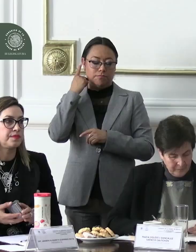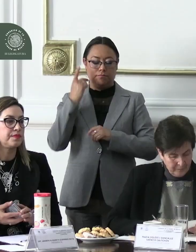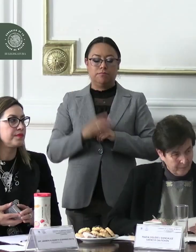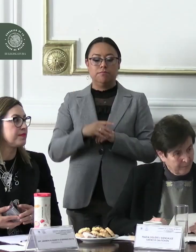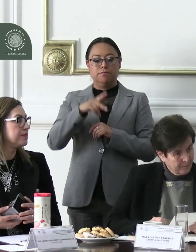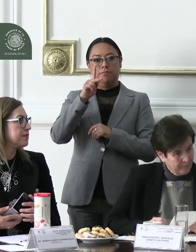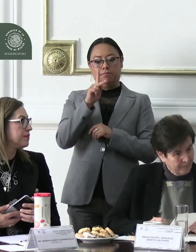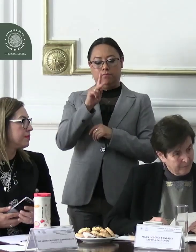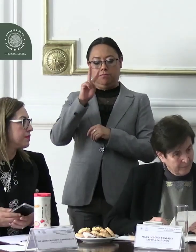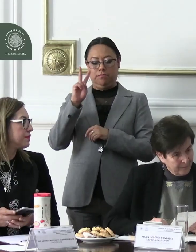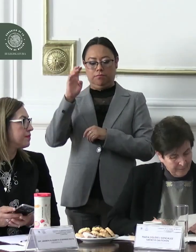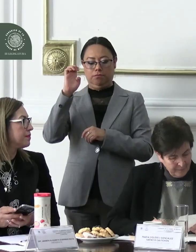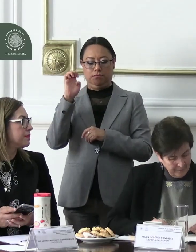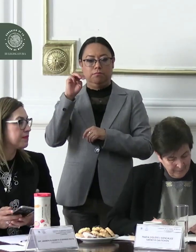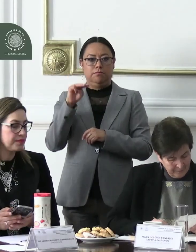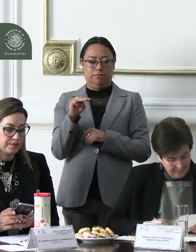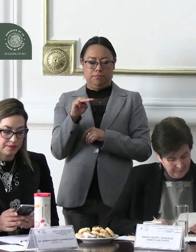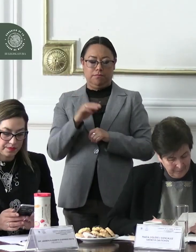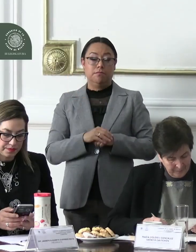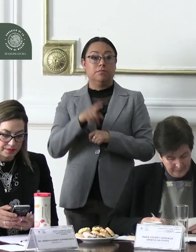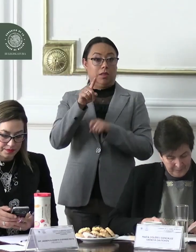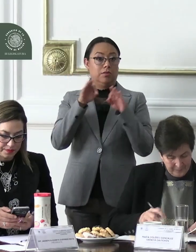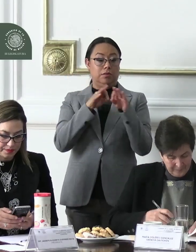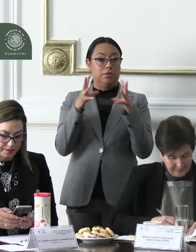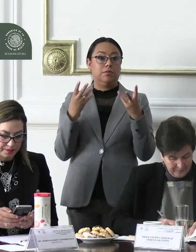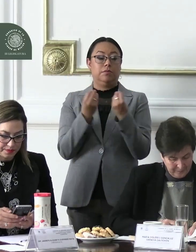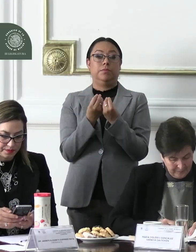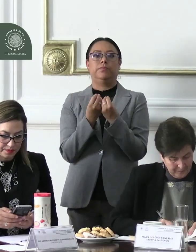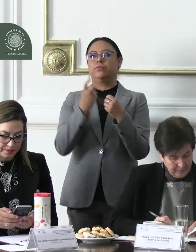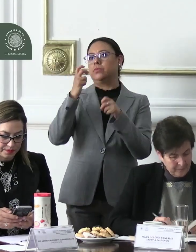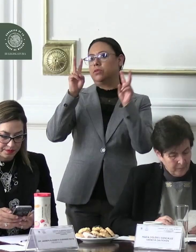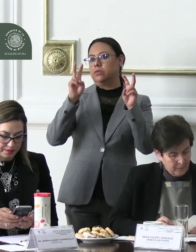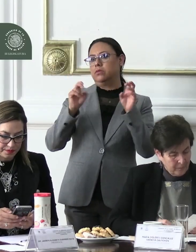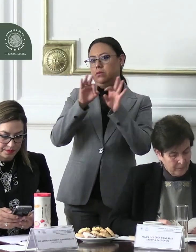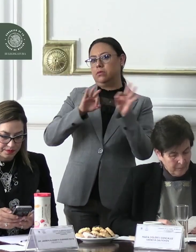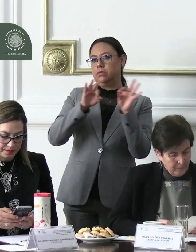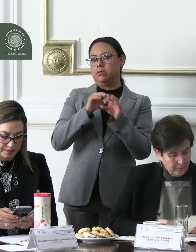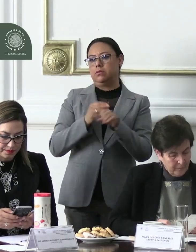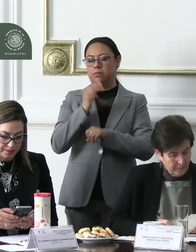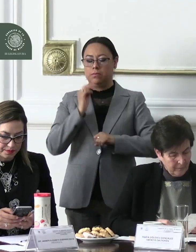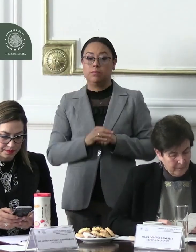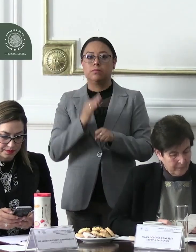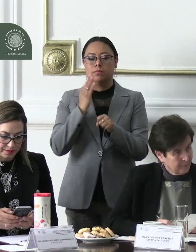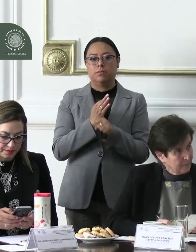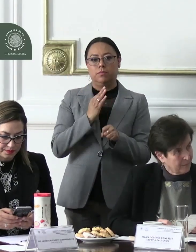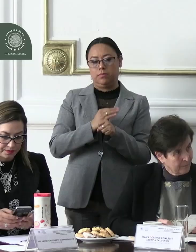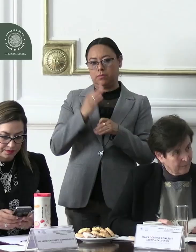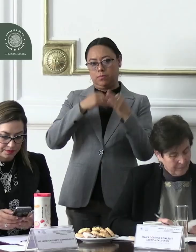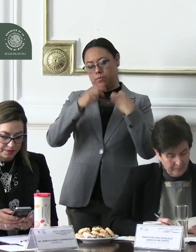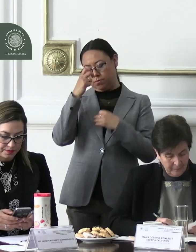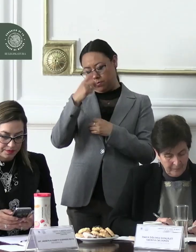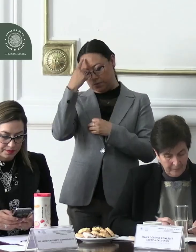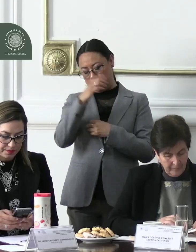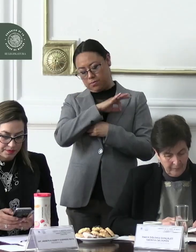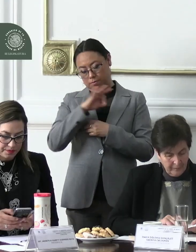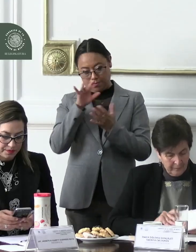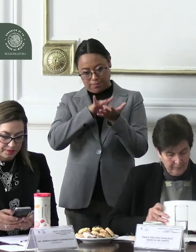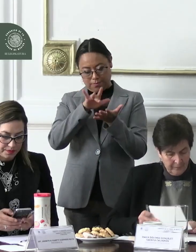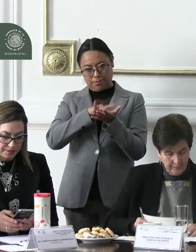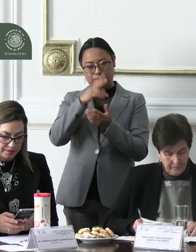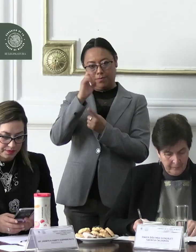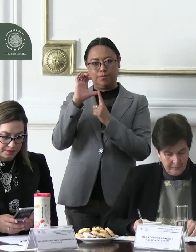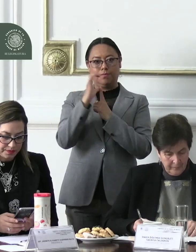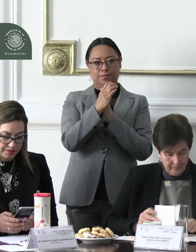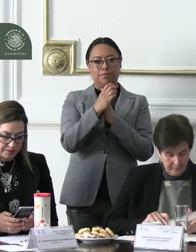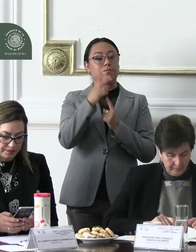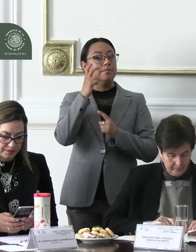de trabajar con usted en estos temas tan importantes, en este organismo importante para construir y acompañar la comisión. Ese es